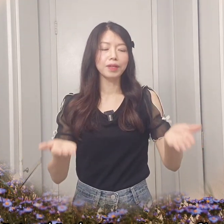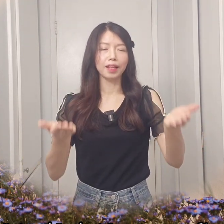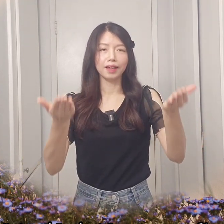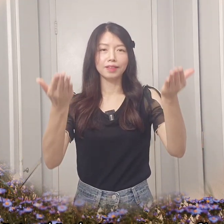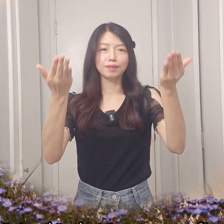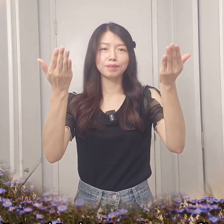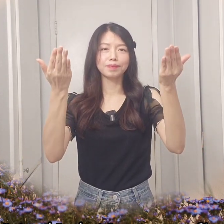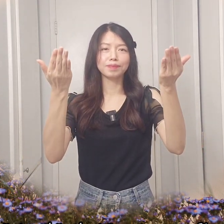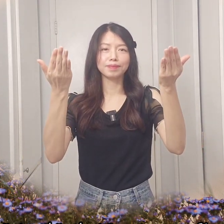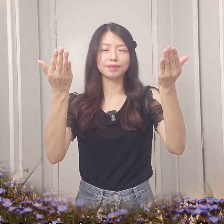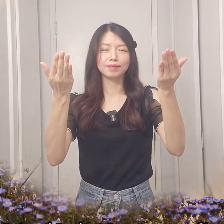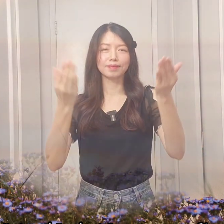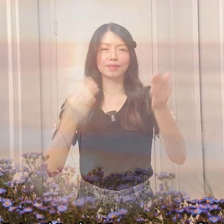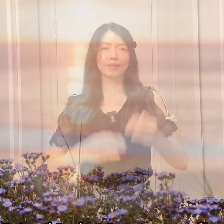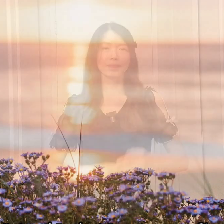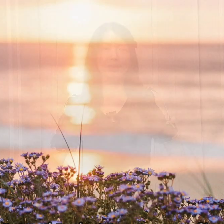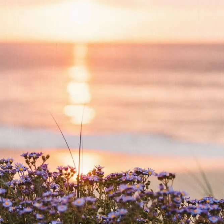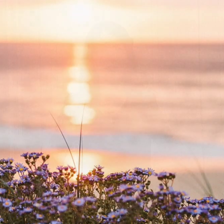예배합니다.